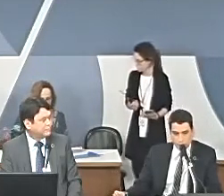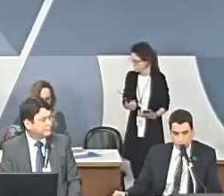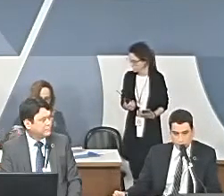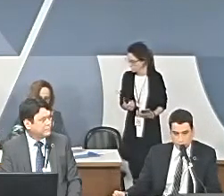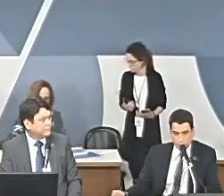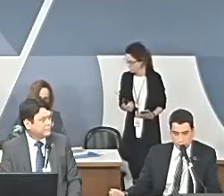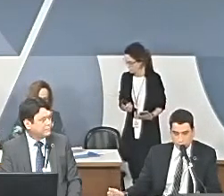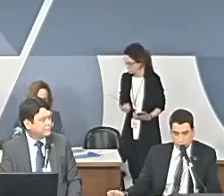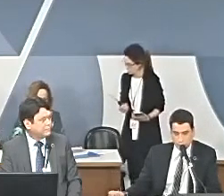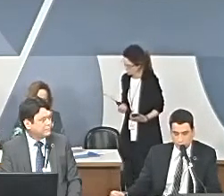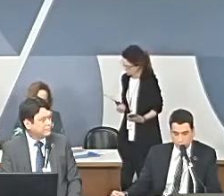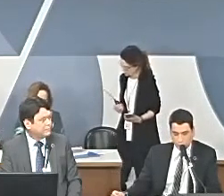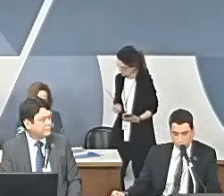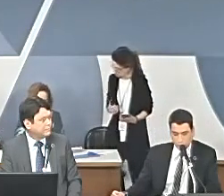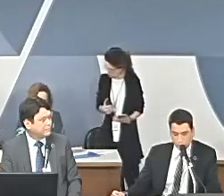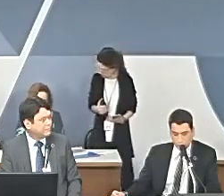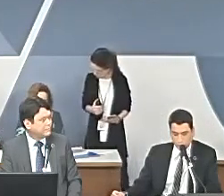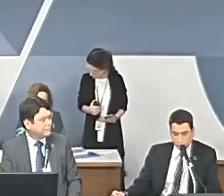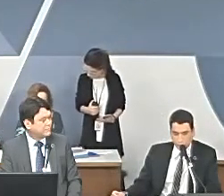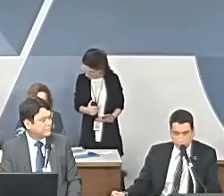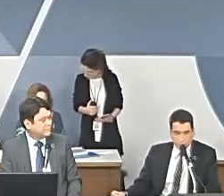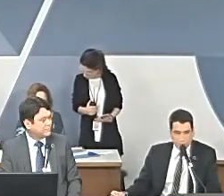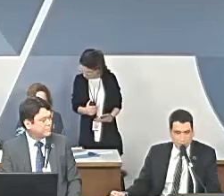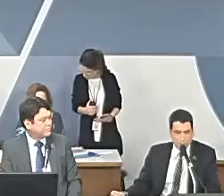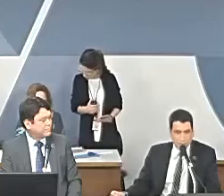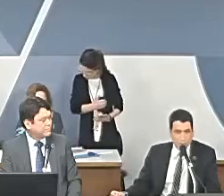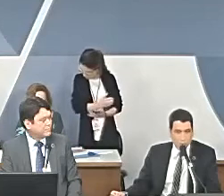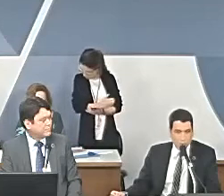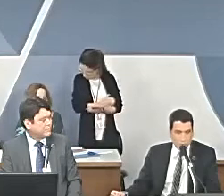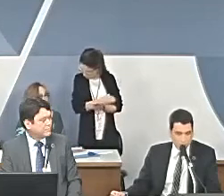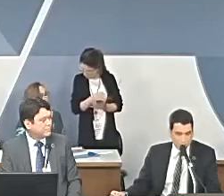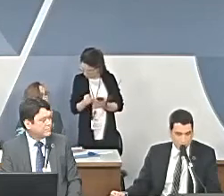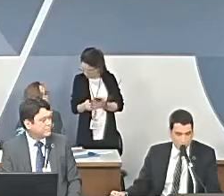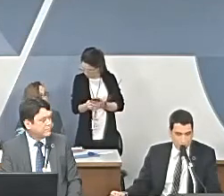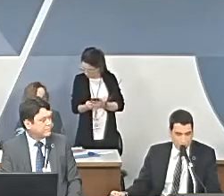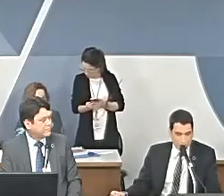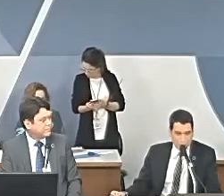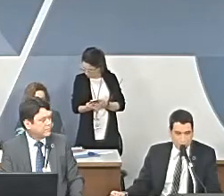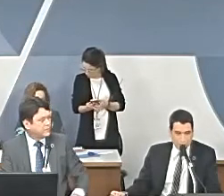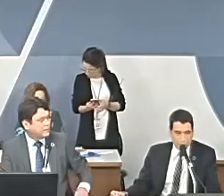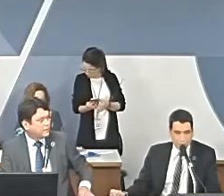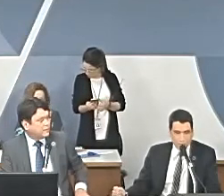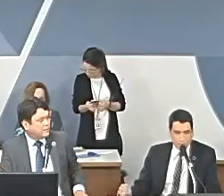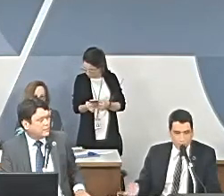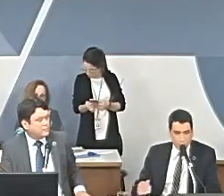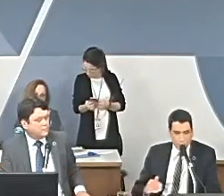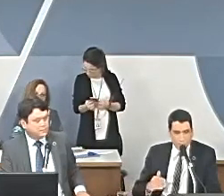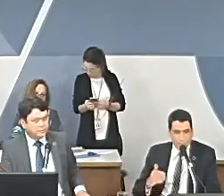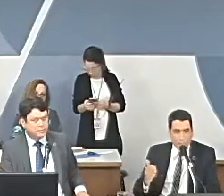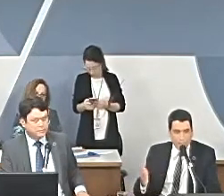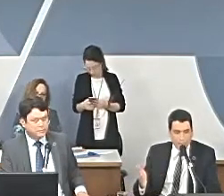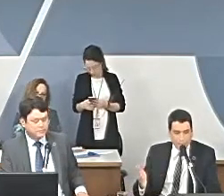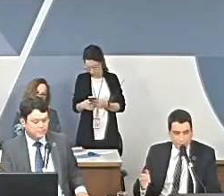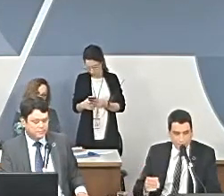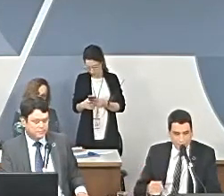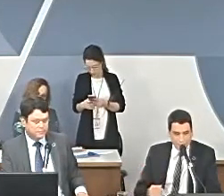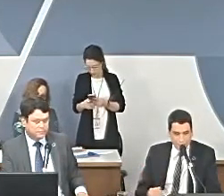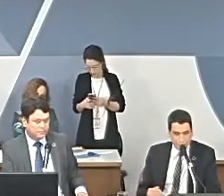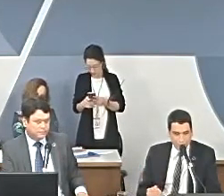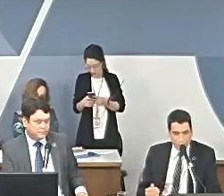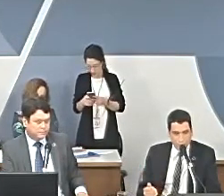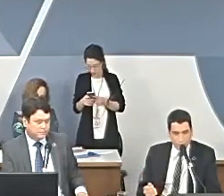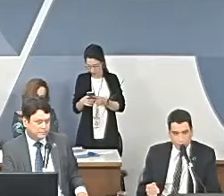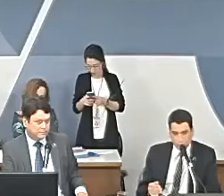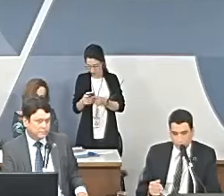da comemoração do autismo as deficiências são múltiplas e a gente só consegue compreender as necessidades